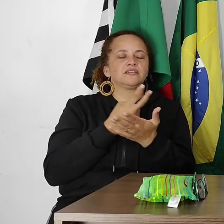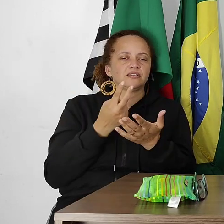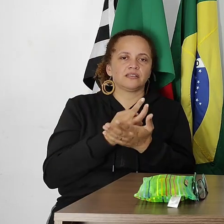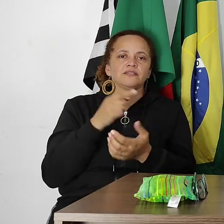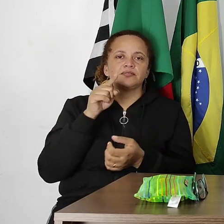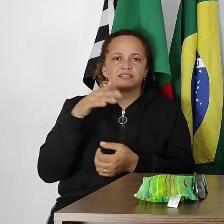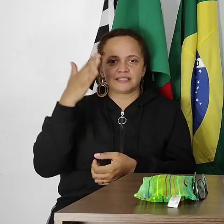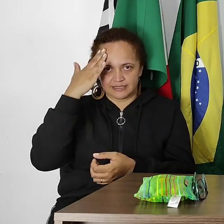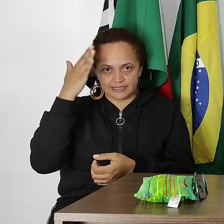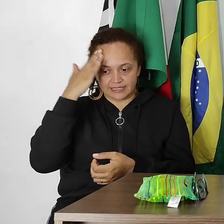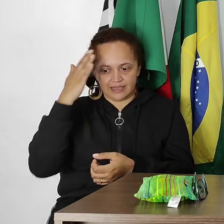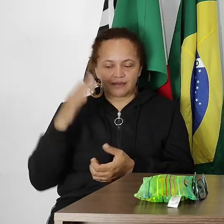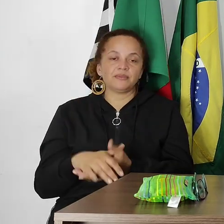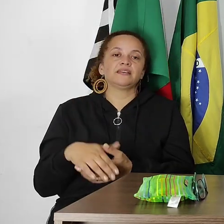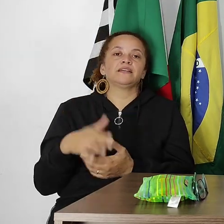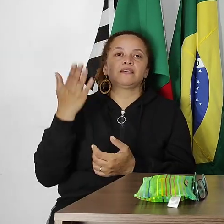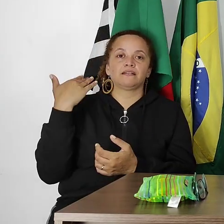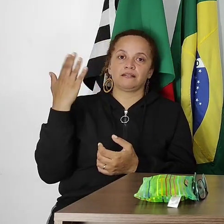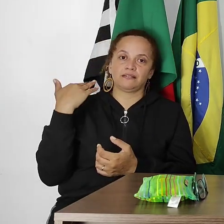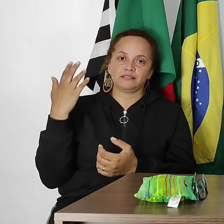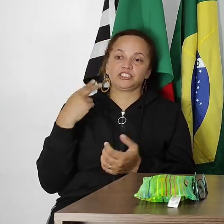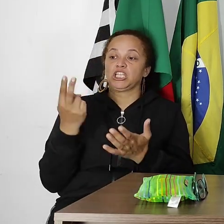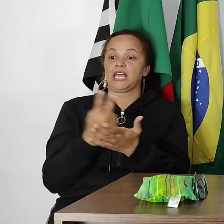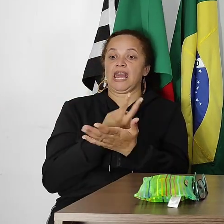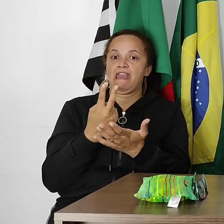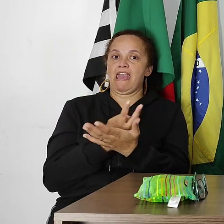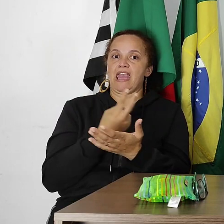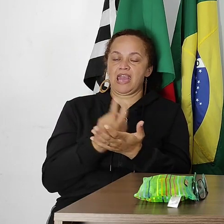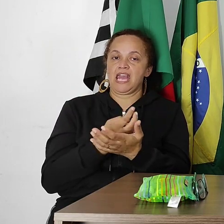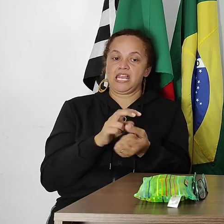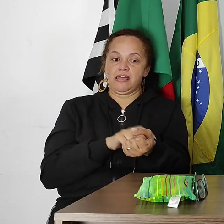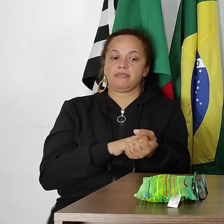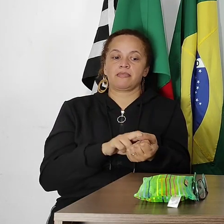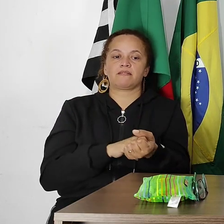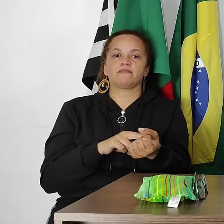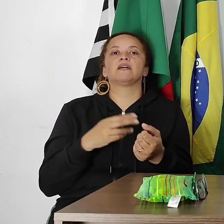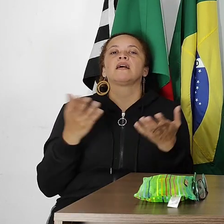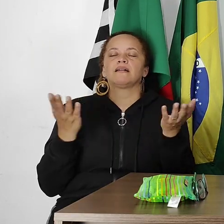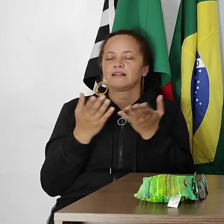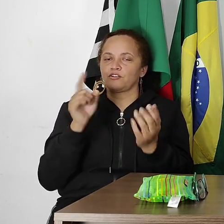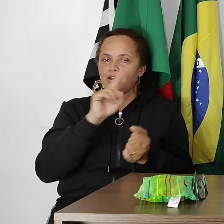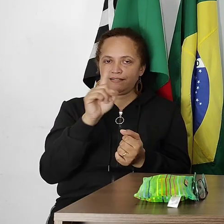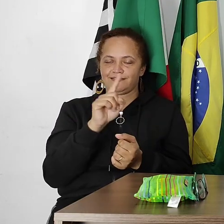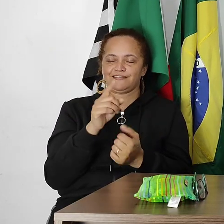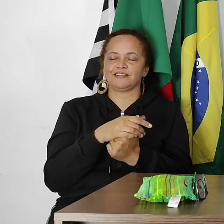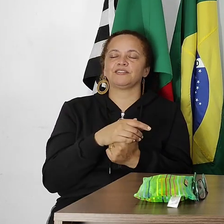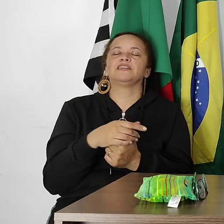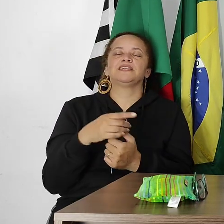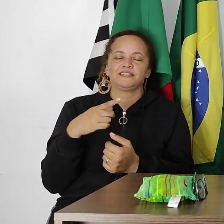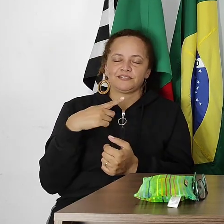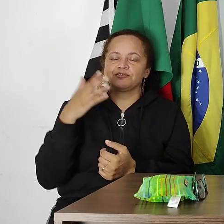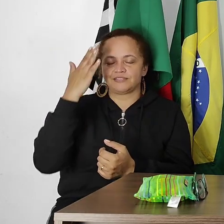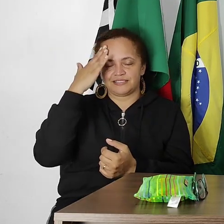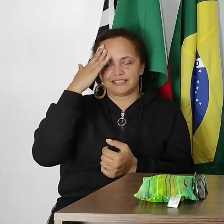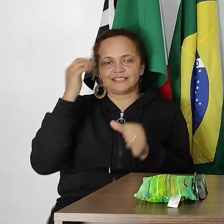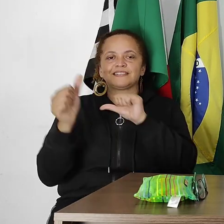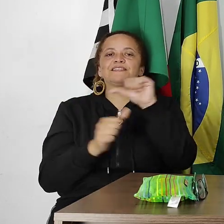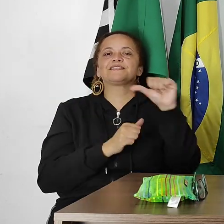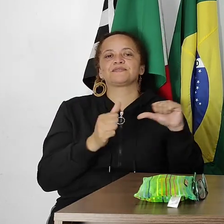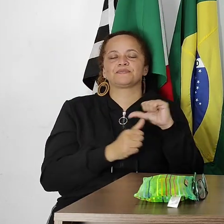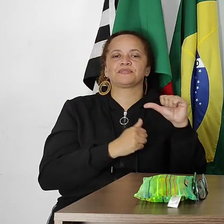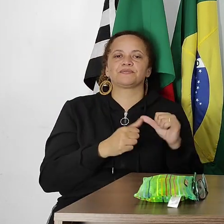sou era, tá? Não sou mais, porque eu tô tentando mudar. Era explosiva, às vezes você me